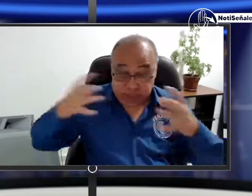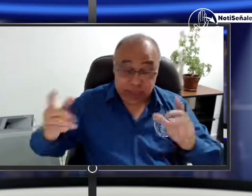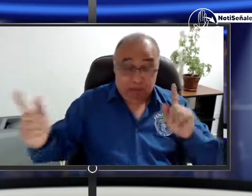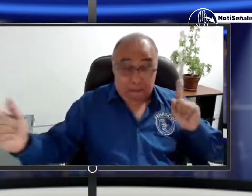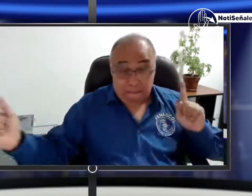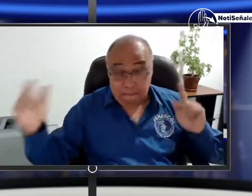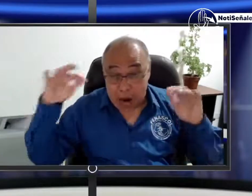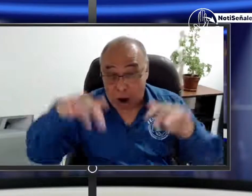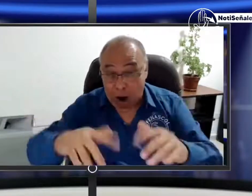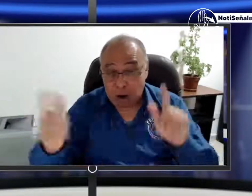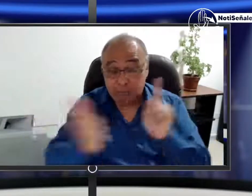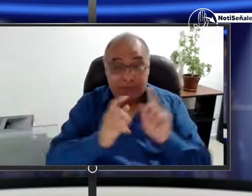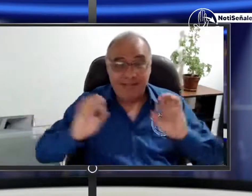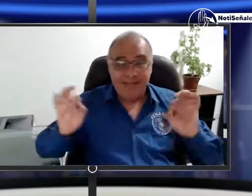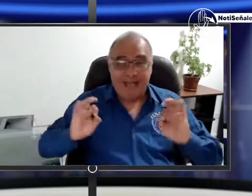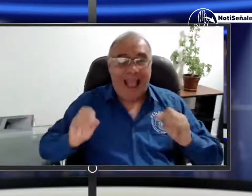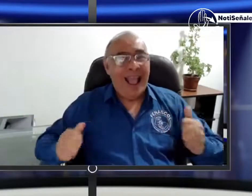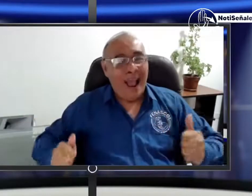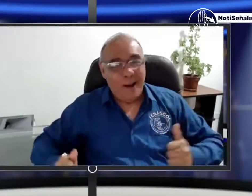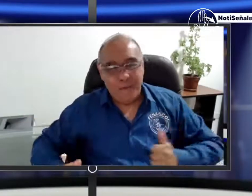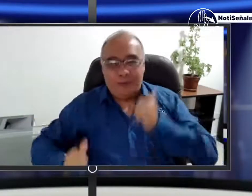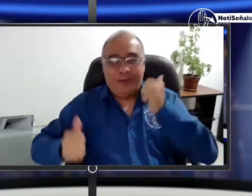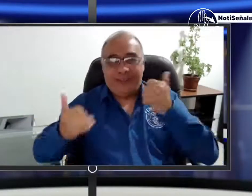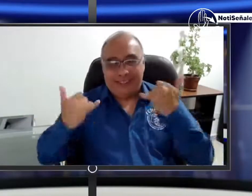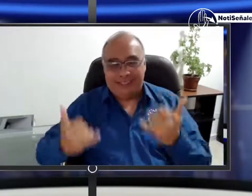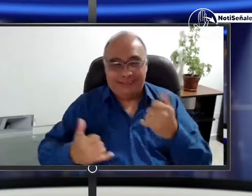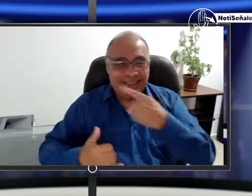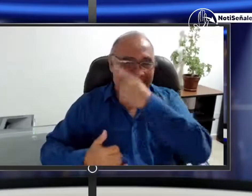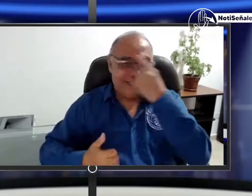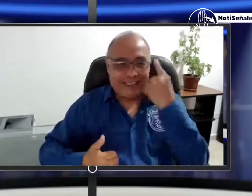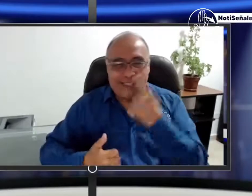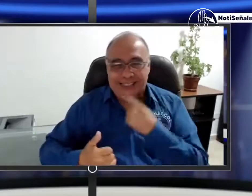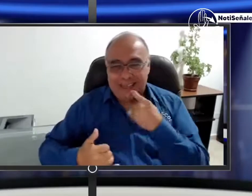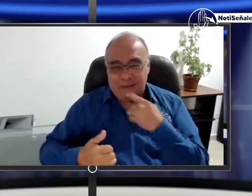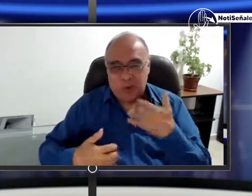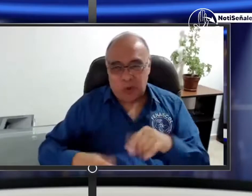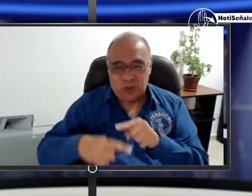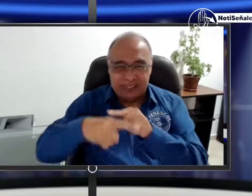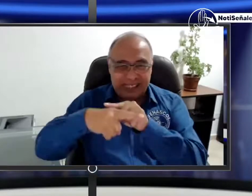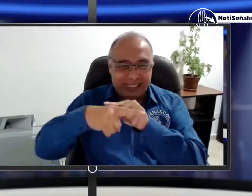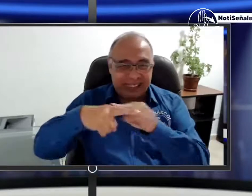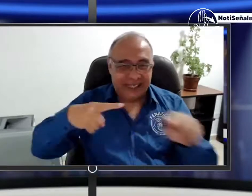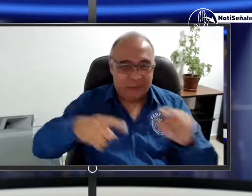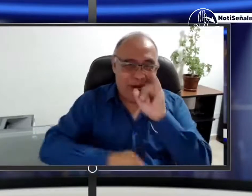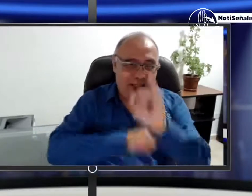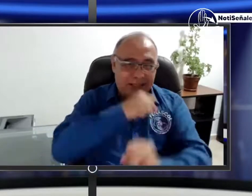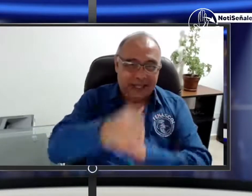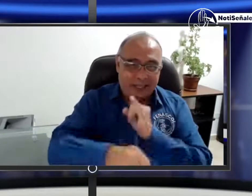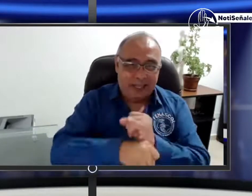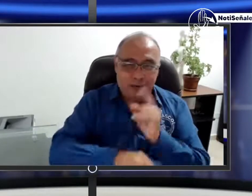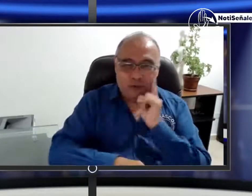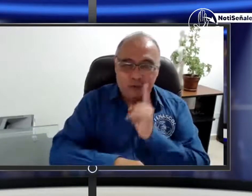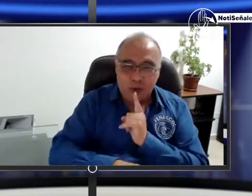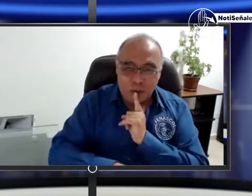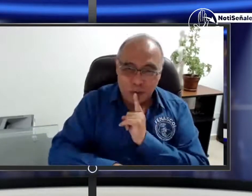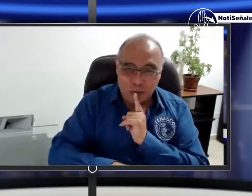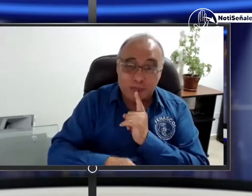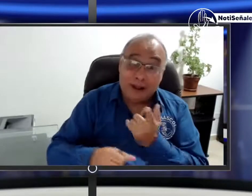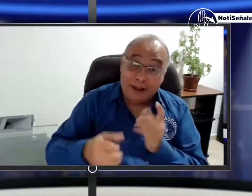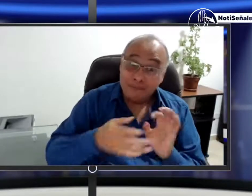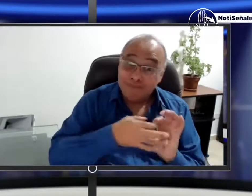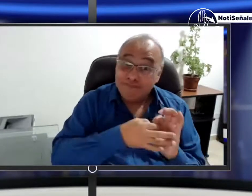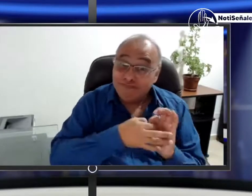con la finalización de la emergencia de salud pública hemos vuelto a encontrarnos con esas